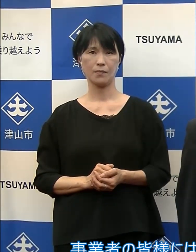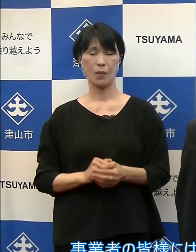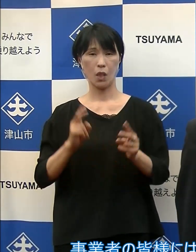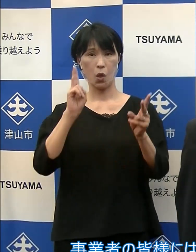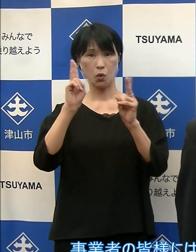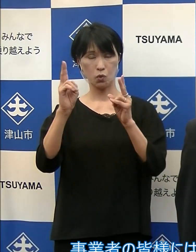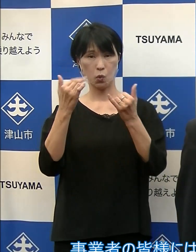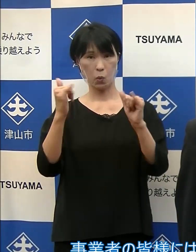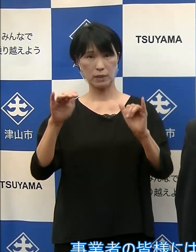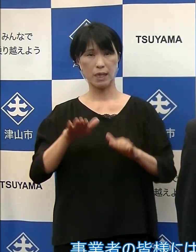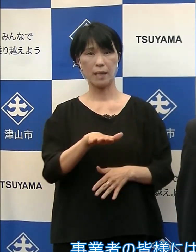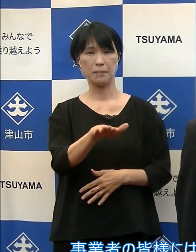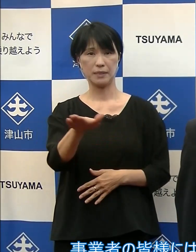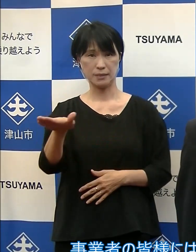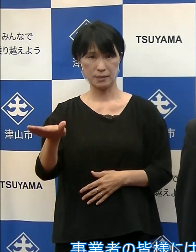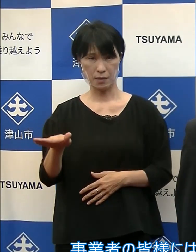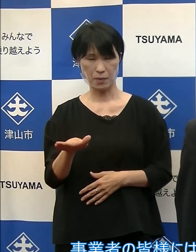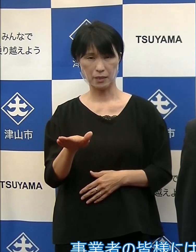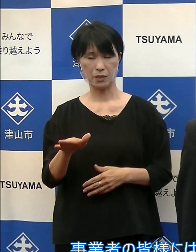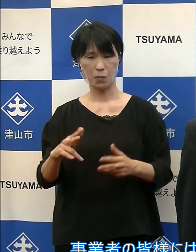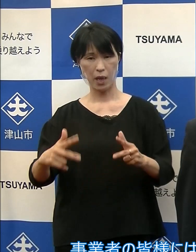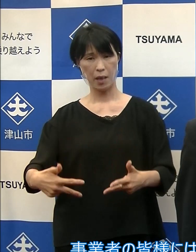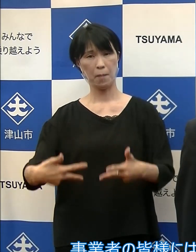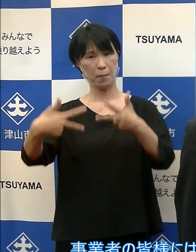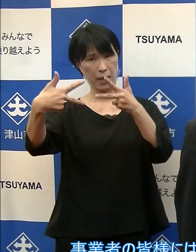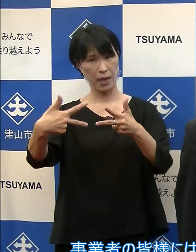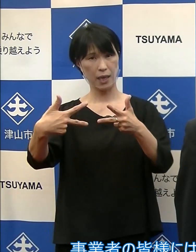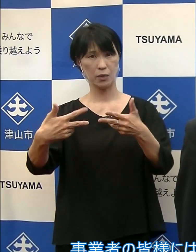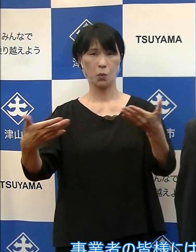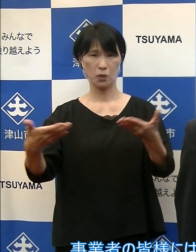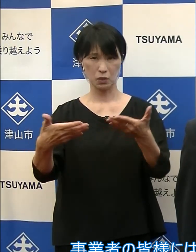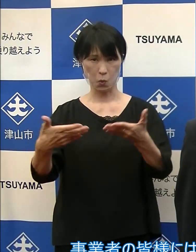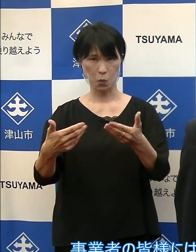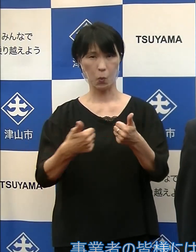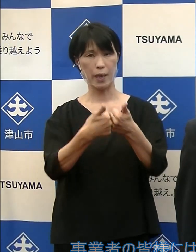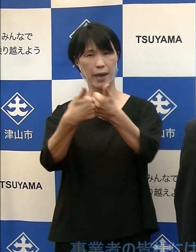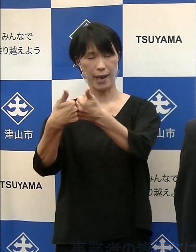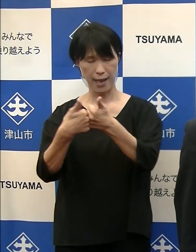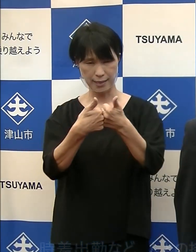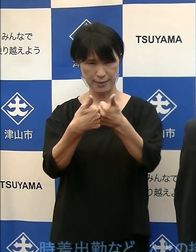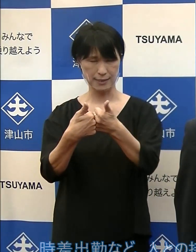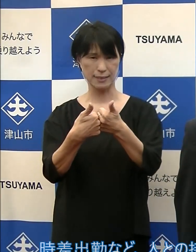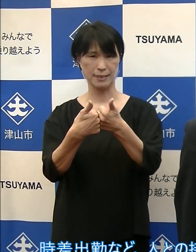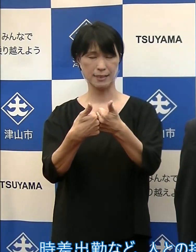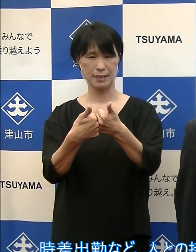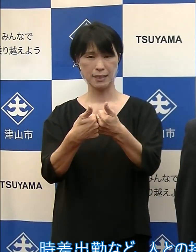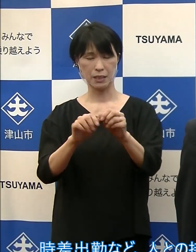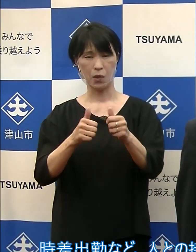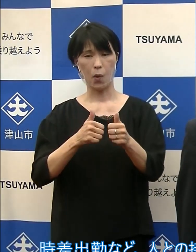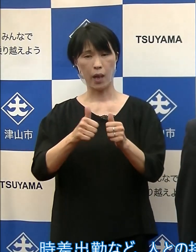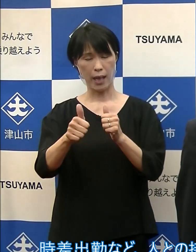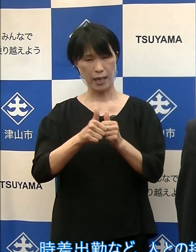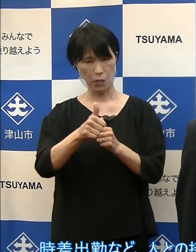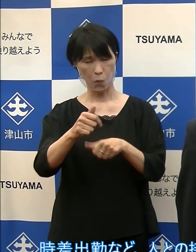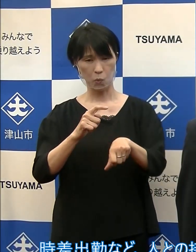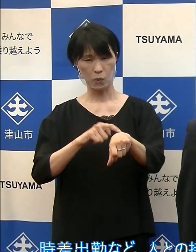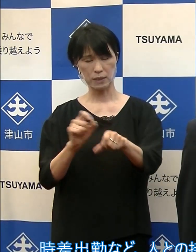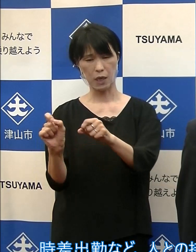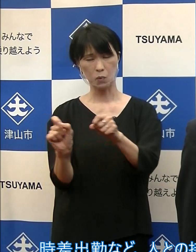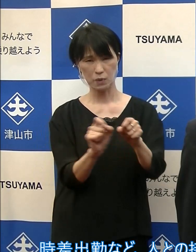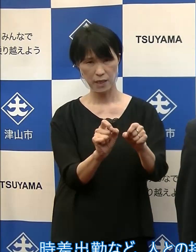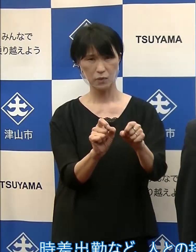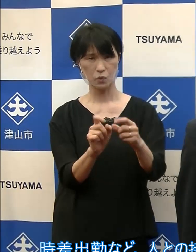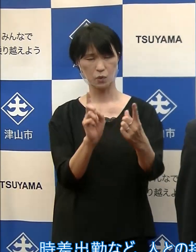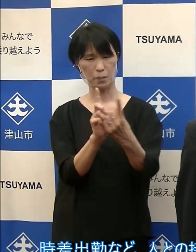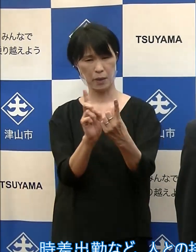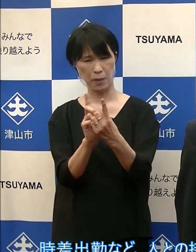事業者の皆様にはテレワークやオンラインによる会議、時差出勤など人との接触